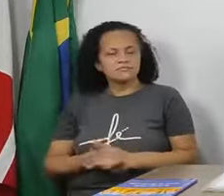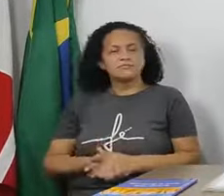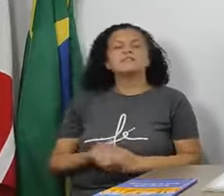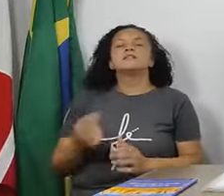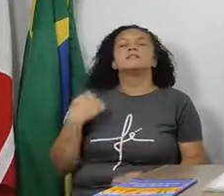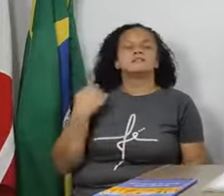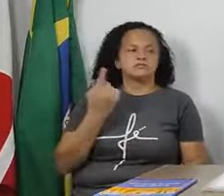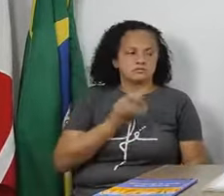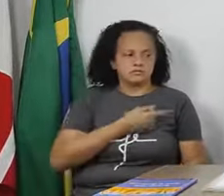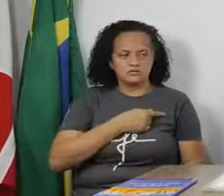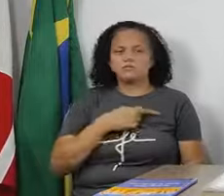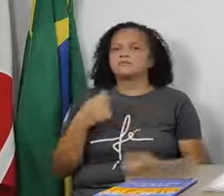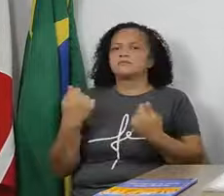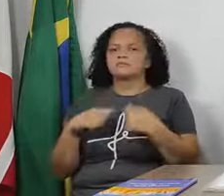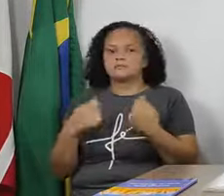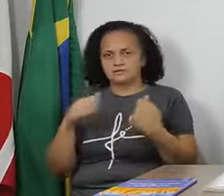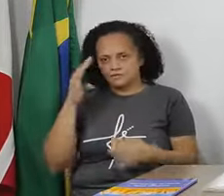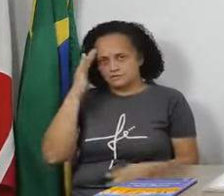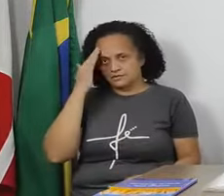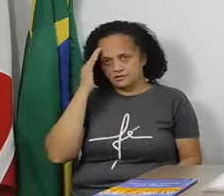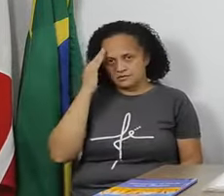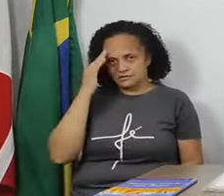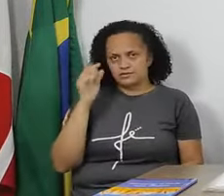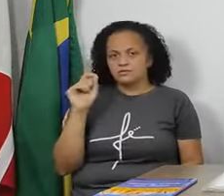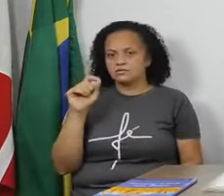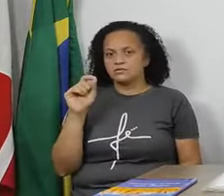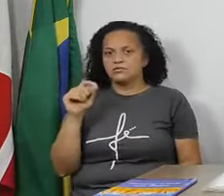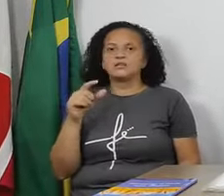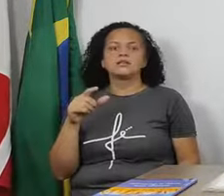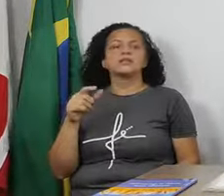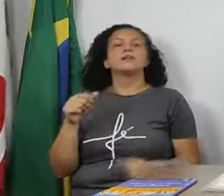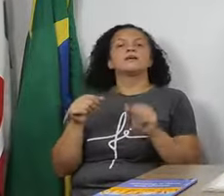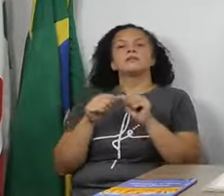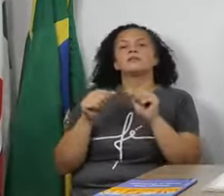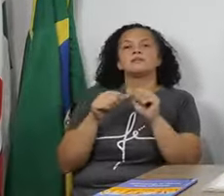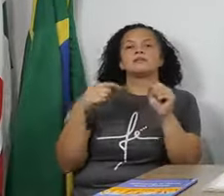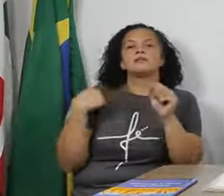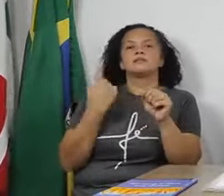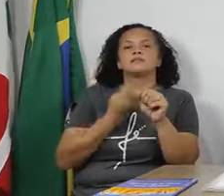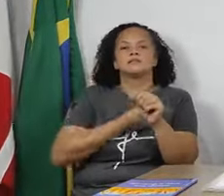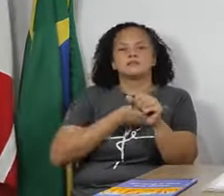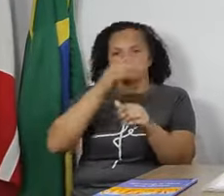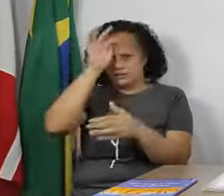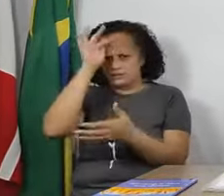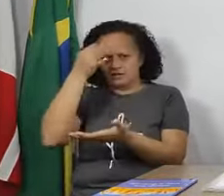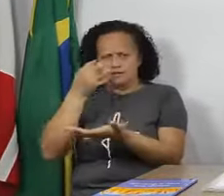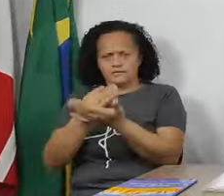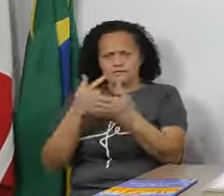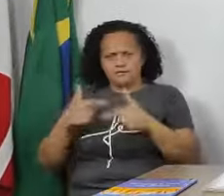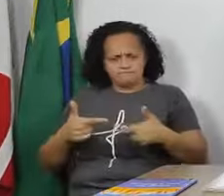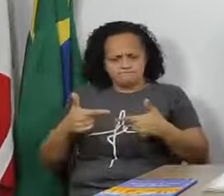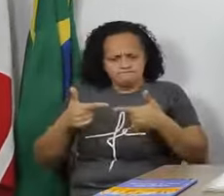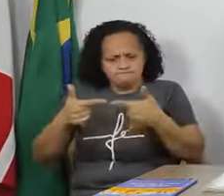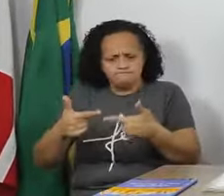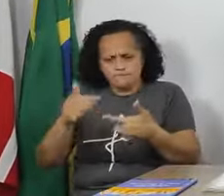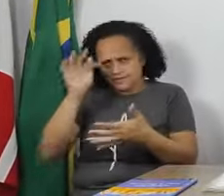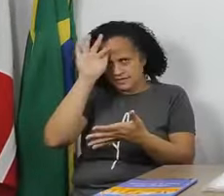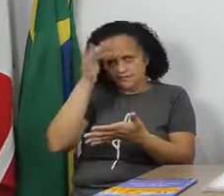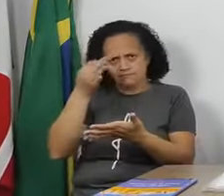compreender que o que vai fazer a nossa fé ser uma fé perseverante, ser uma fé